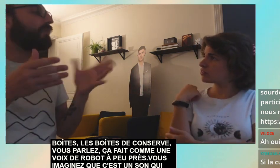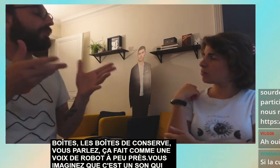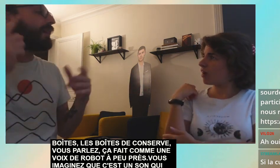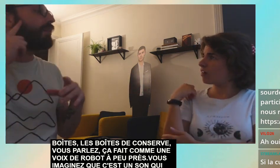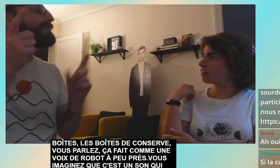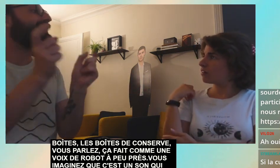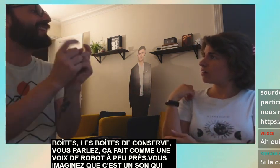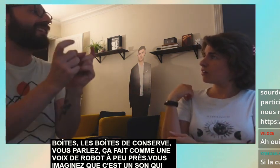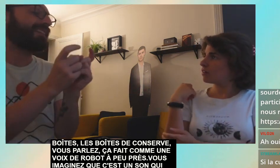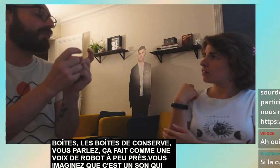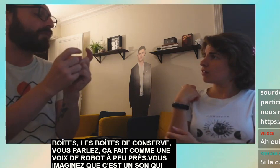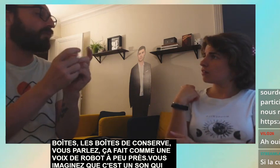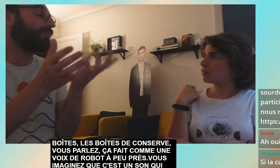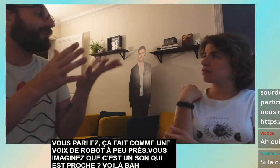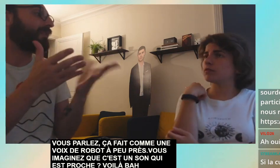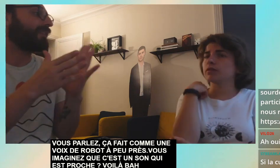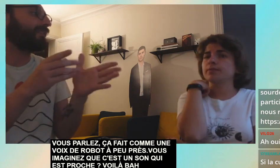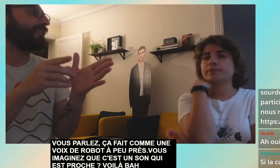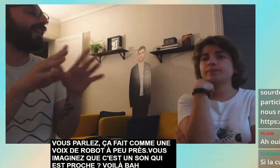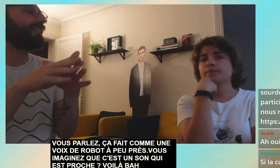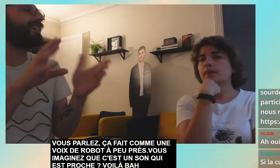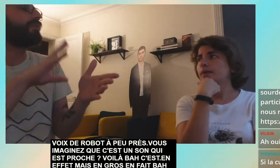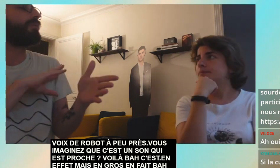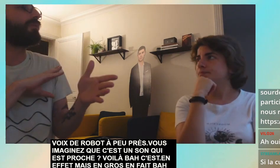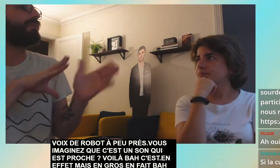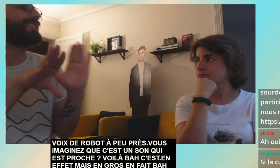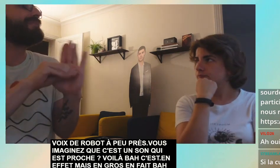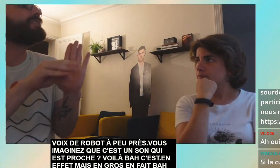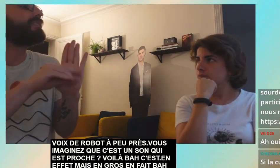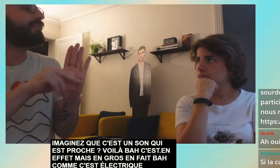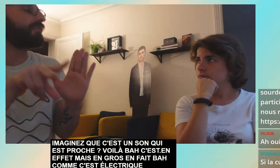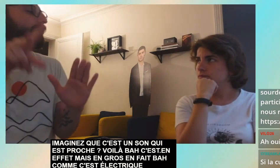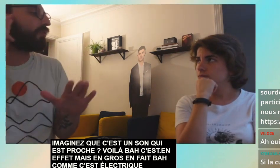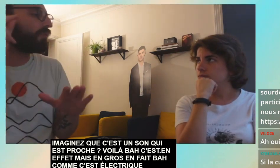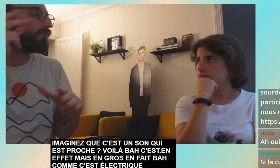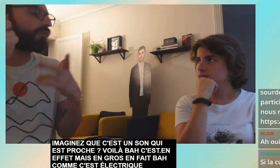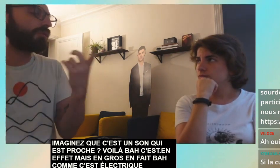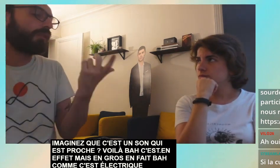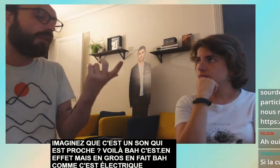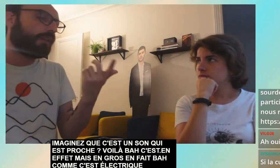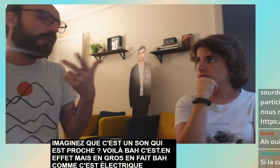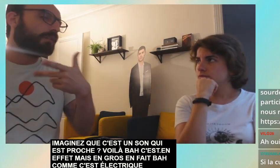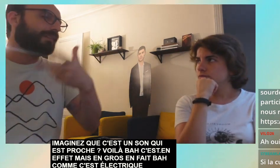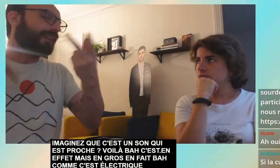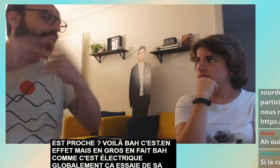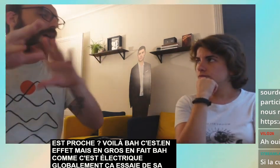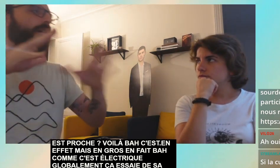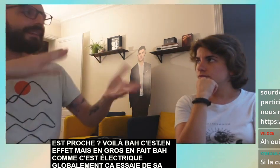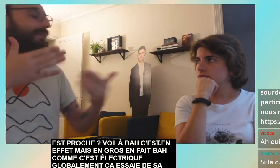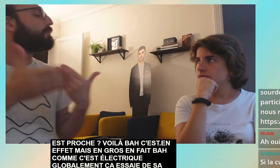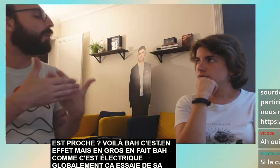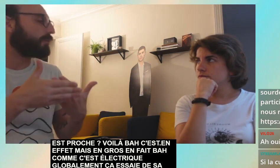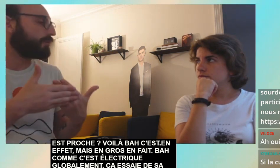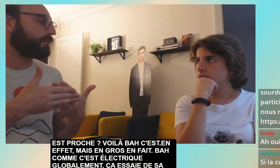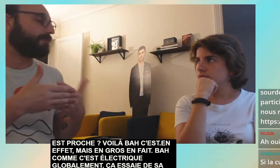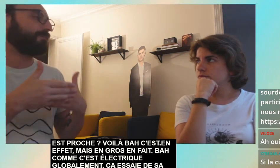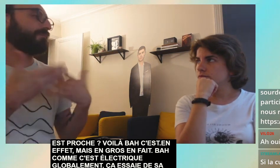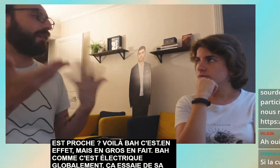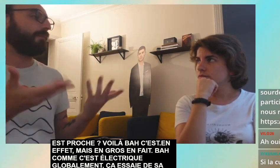fait, comme c'est électrique, globalement, ça imite le son, donc alors c'est proche. Voilà. Mais